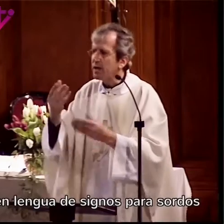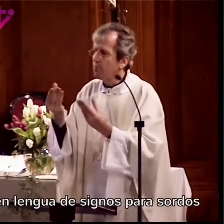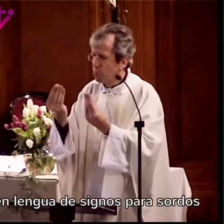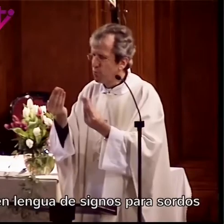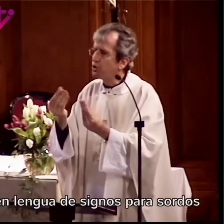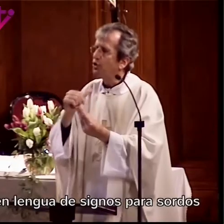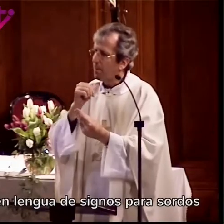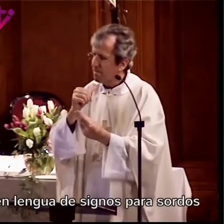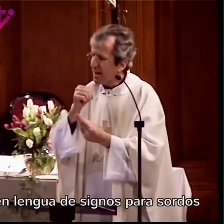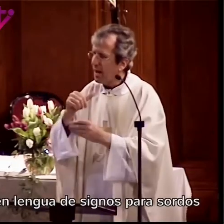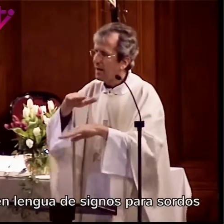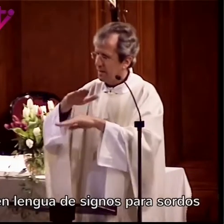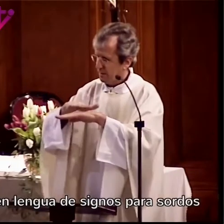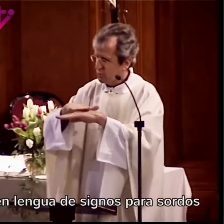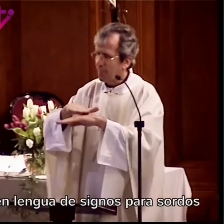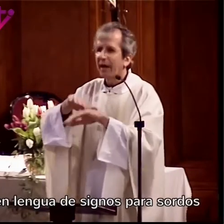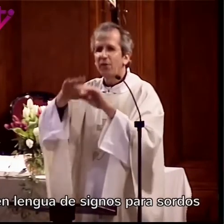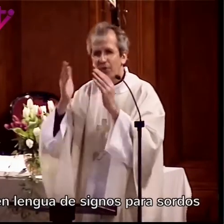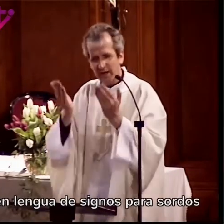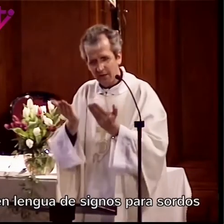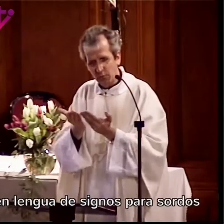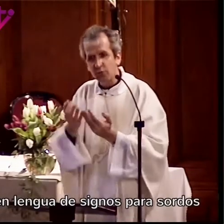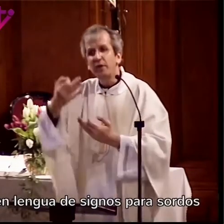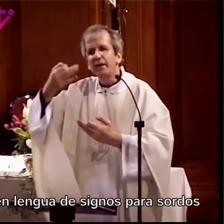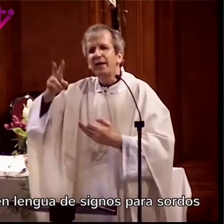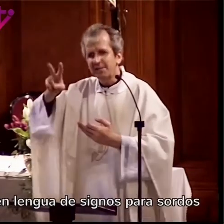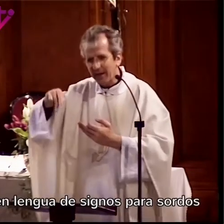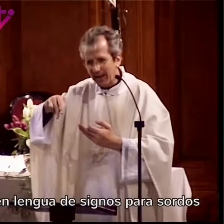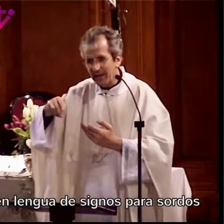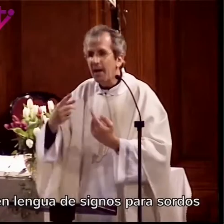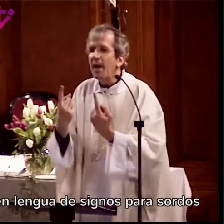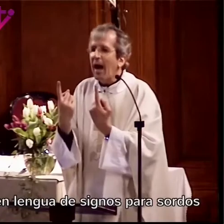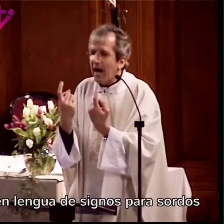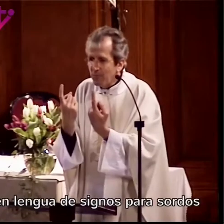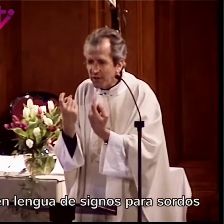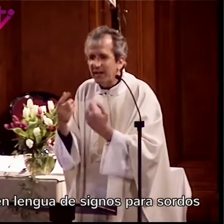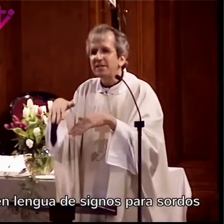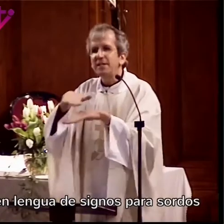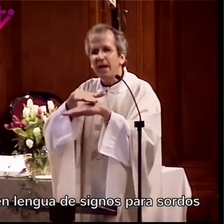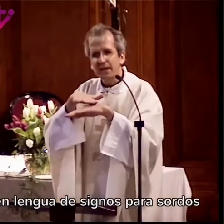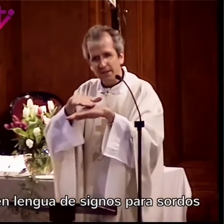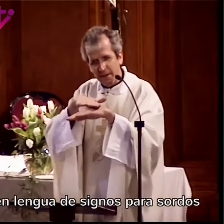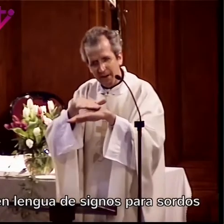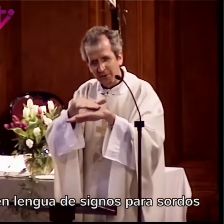mucho mal mucho pecado en el mundo es verdad hay mucha necesidad de perdón